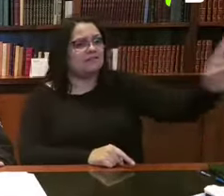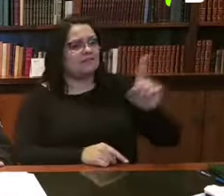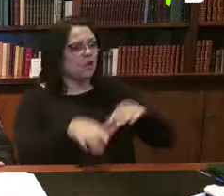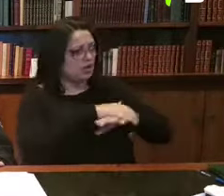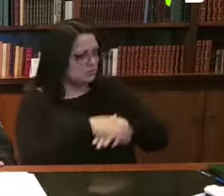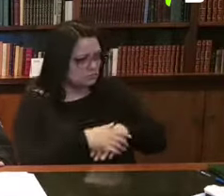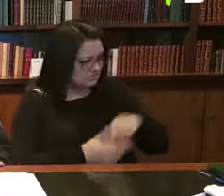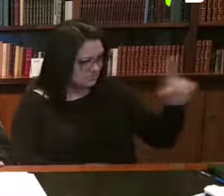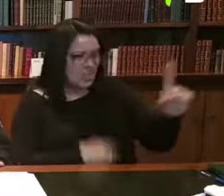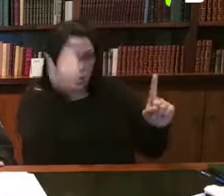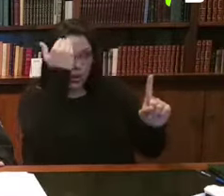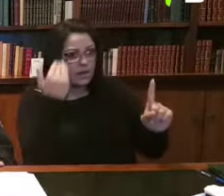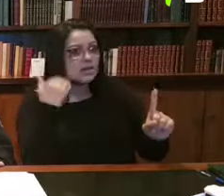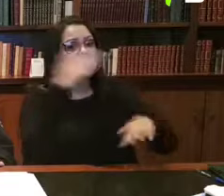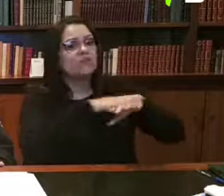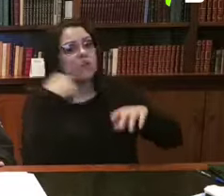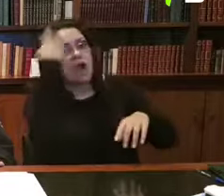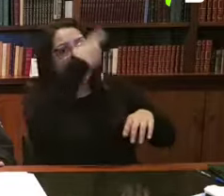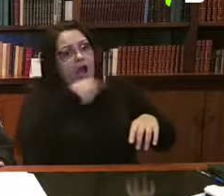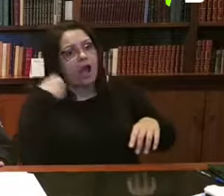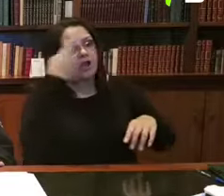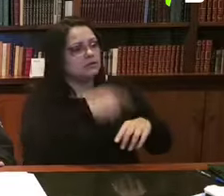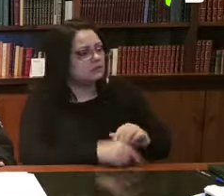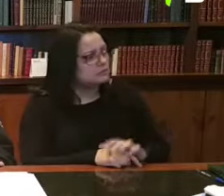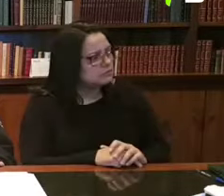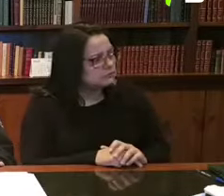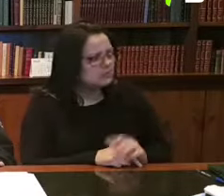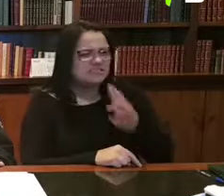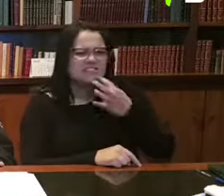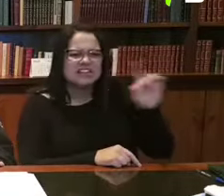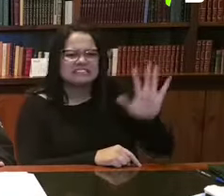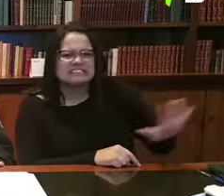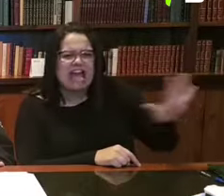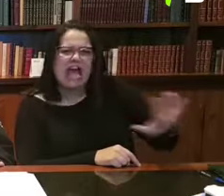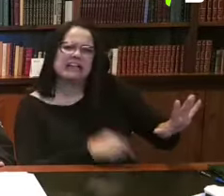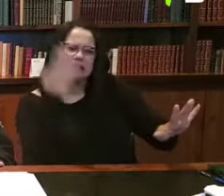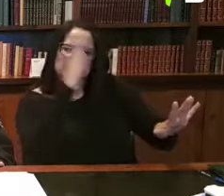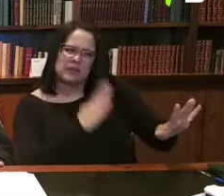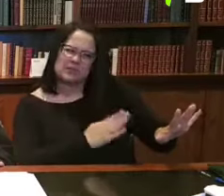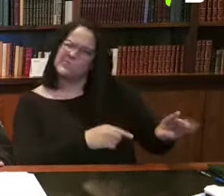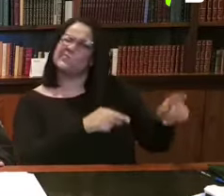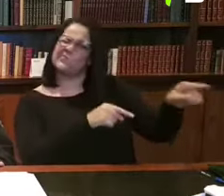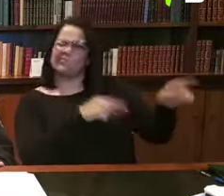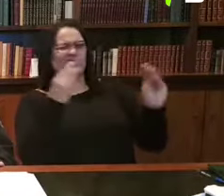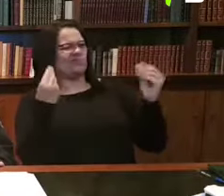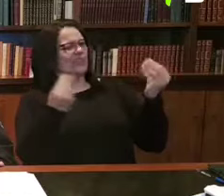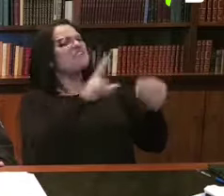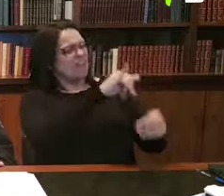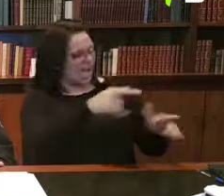conhecia nada do brasil uma coisa meia hora uma hora saiu daqui bottle - 9 eu acho que ela vai passar aperto a